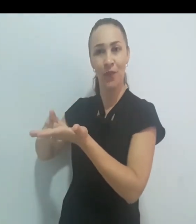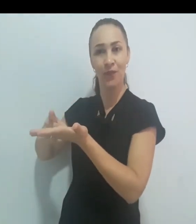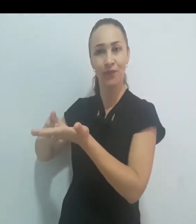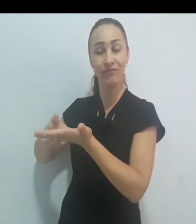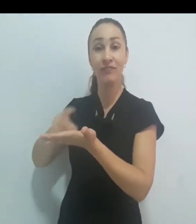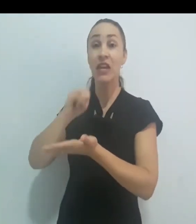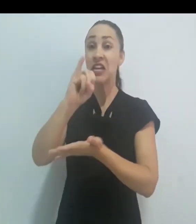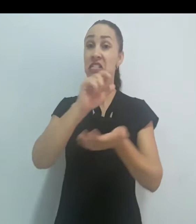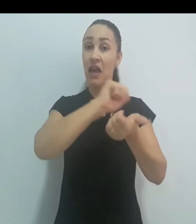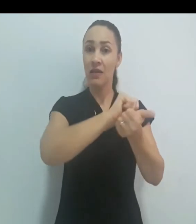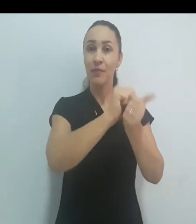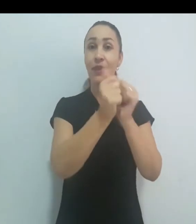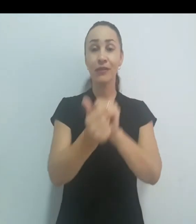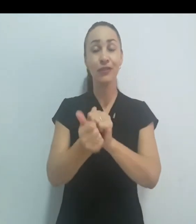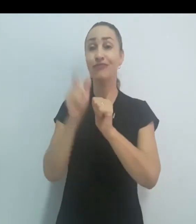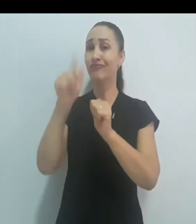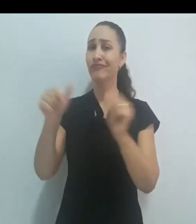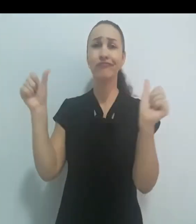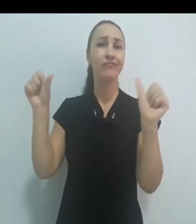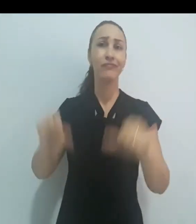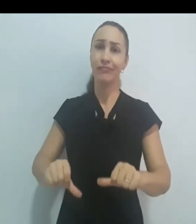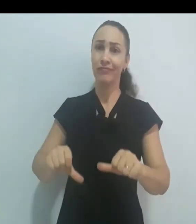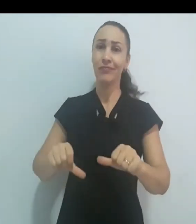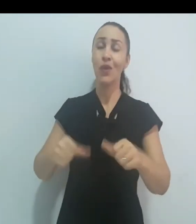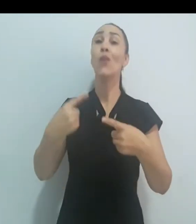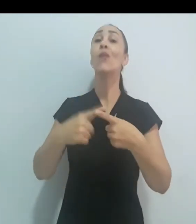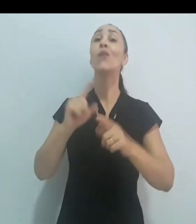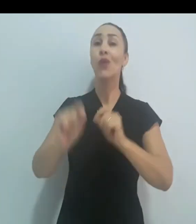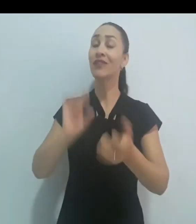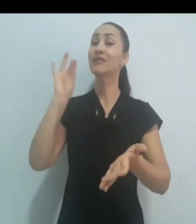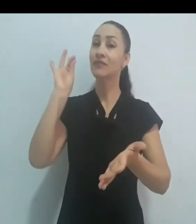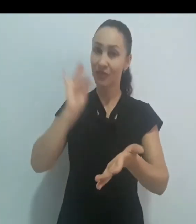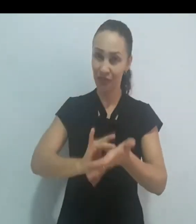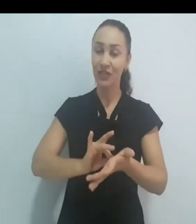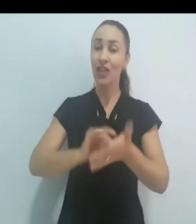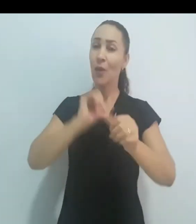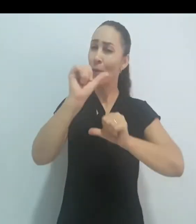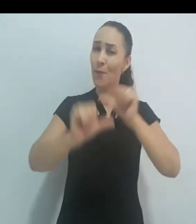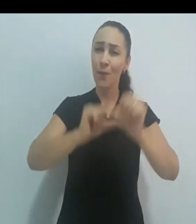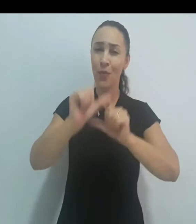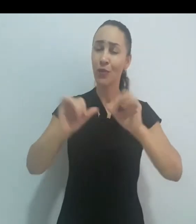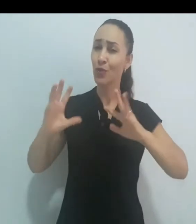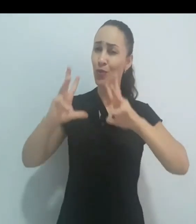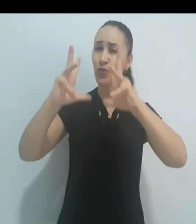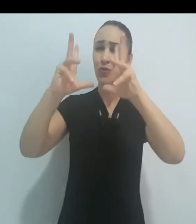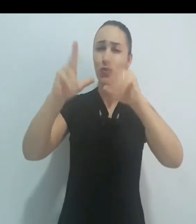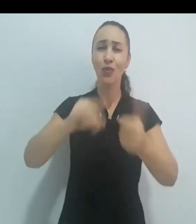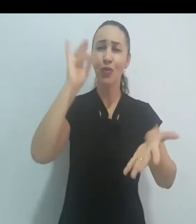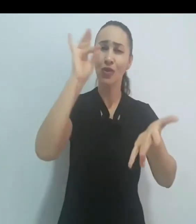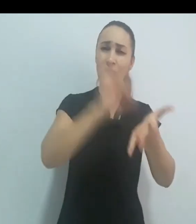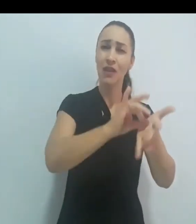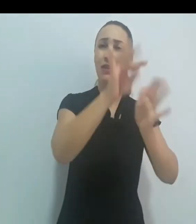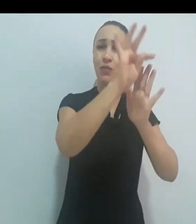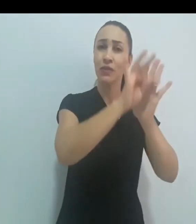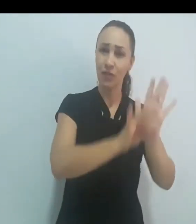tradutor, né? E se for uma adaptação, é pior, né? Nesse sentido, porque aí sim você desconfigura toda